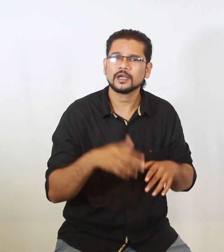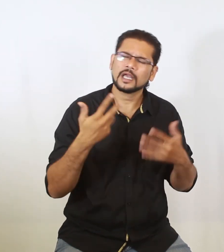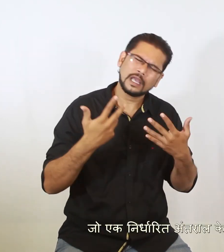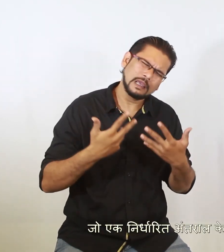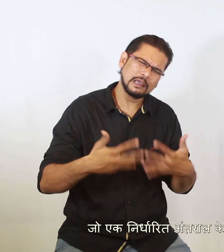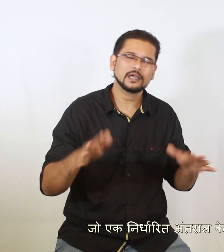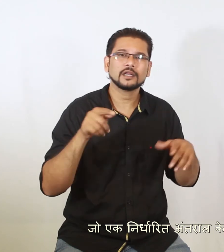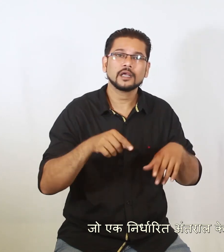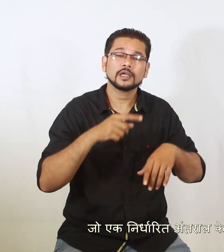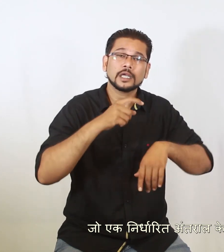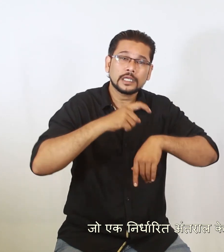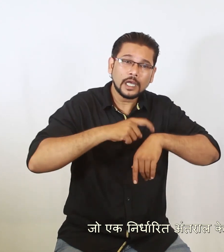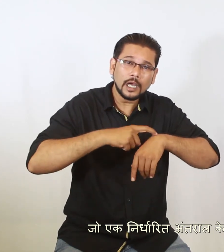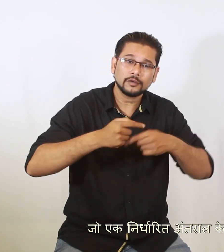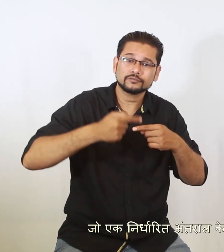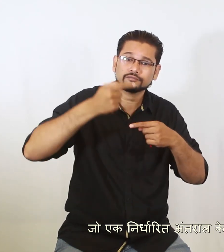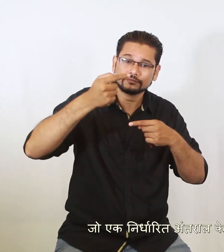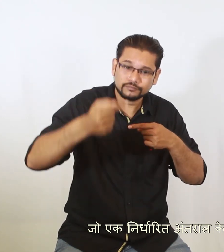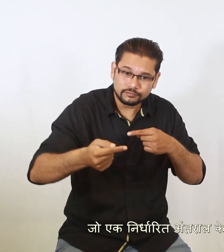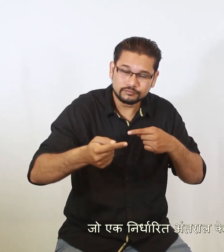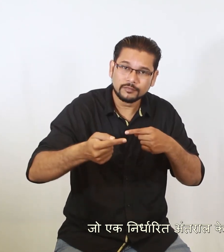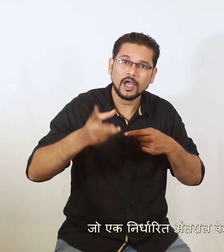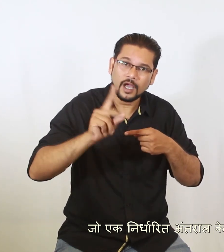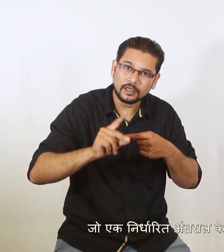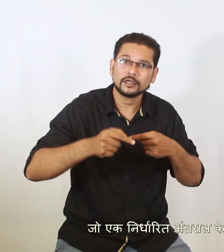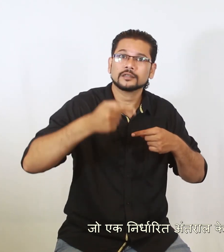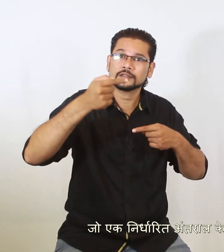जो एक निर्धारित अंतराल के बाद दोहराई जाए